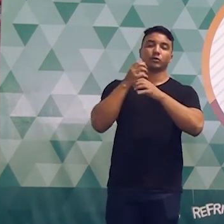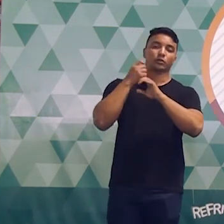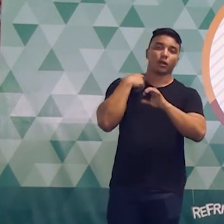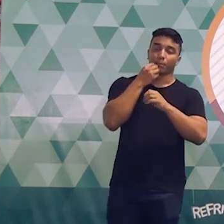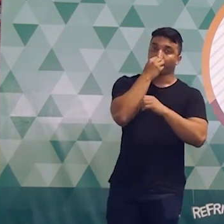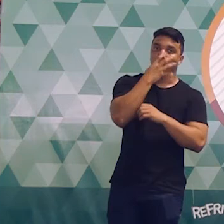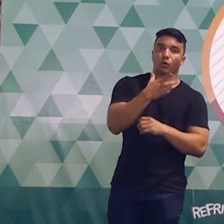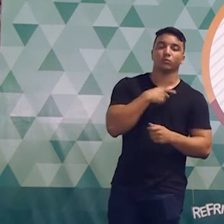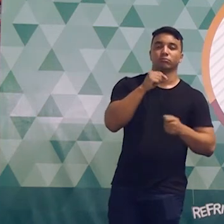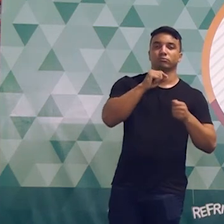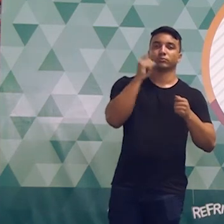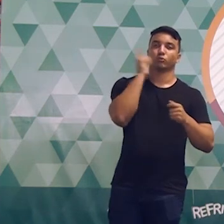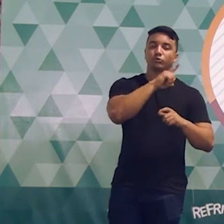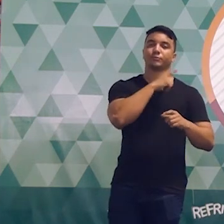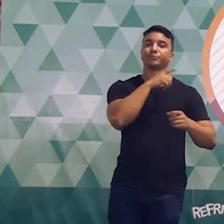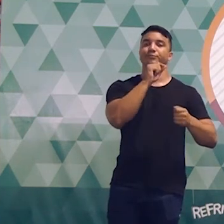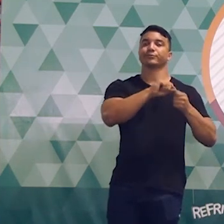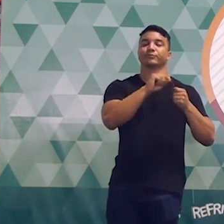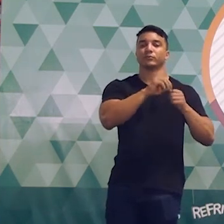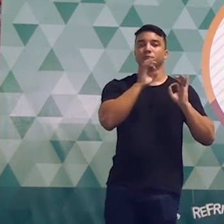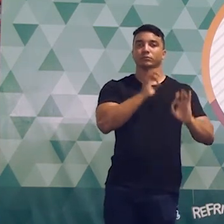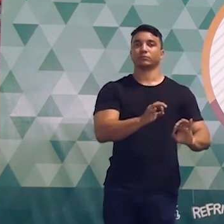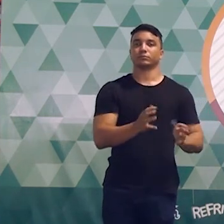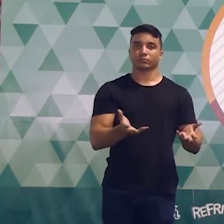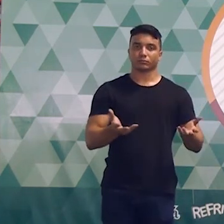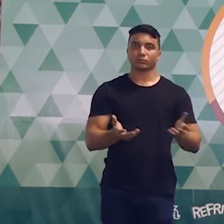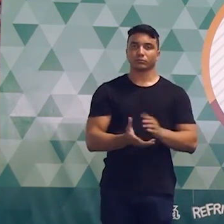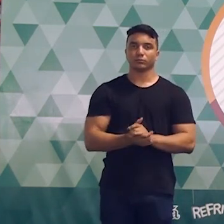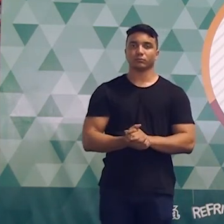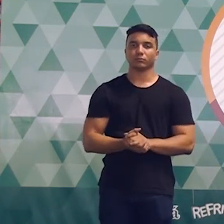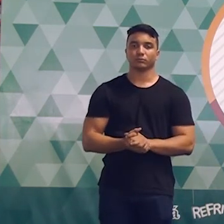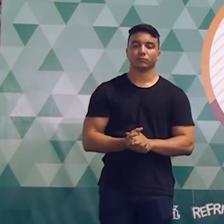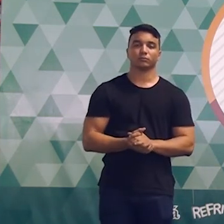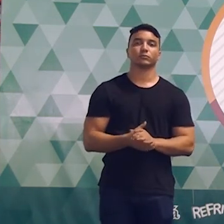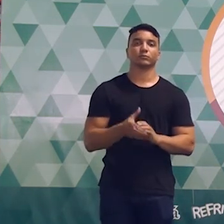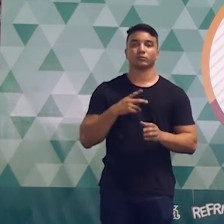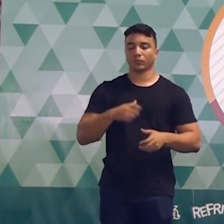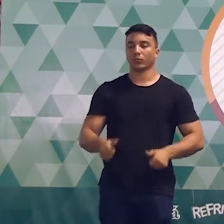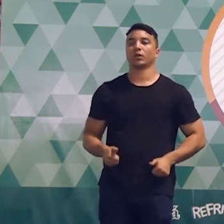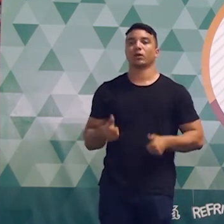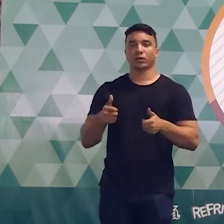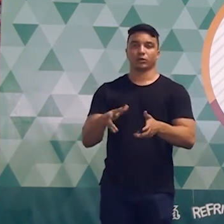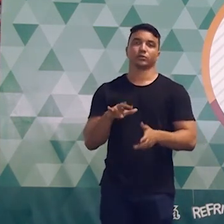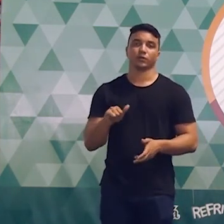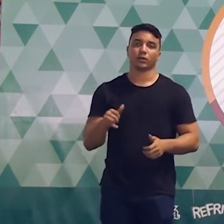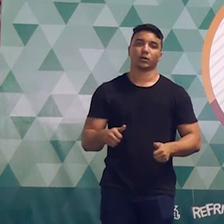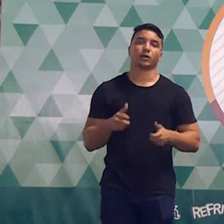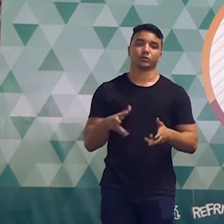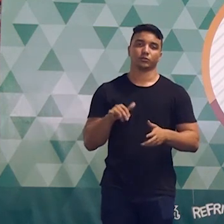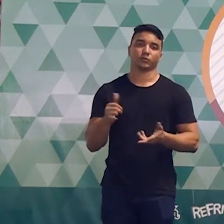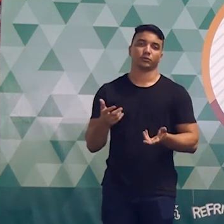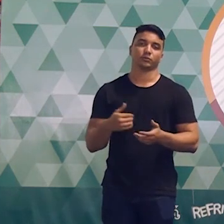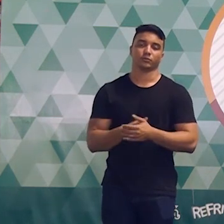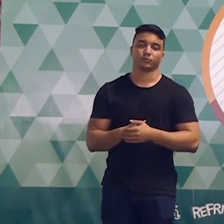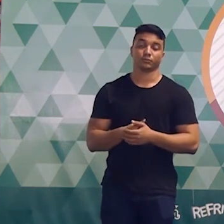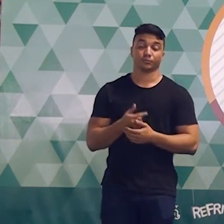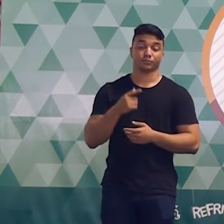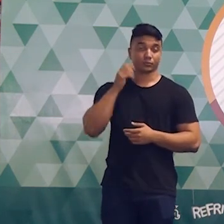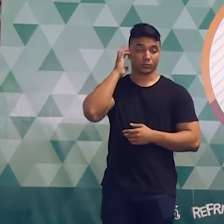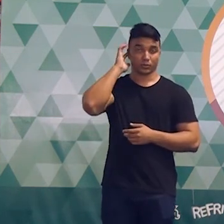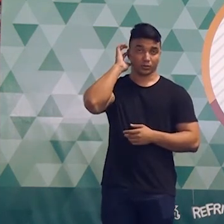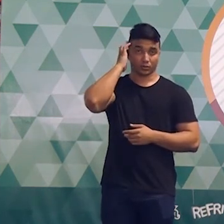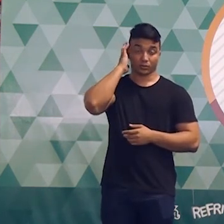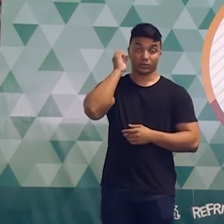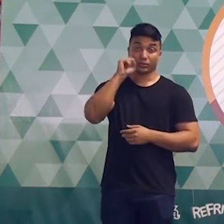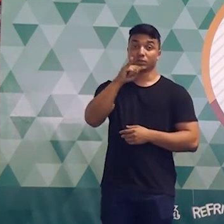muito bom, que bote tua casa direito, senão tudo na tua casa fica torto. Vai gastar, evidentemente, mais dinheiro também, não vai? Agora, se